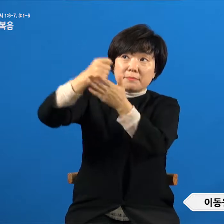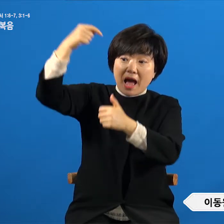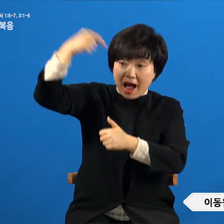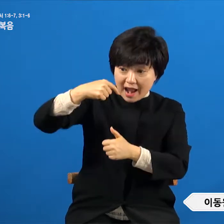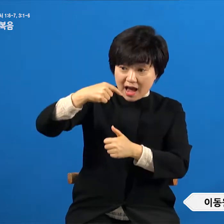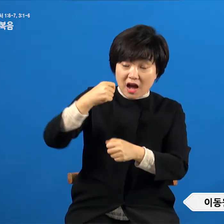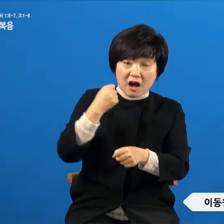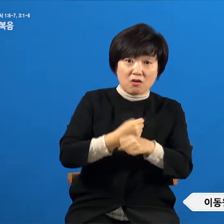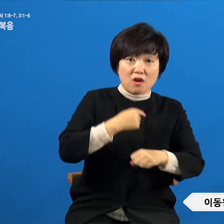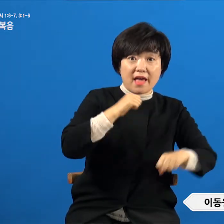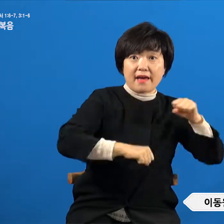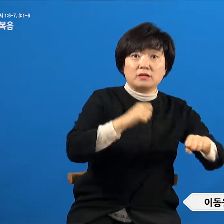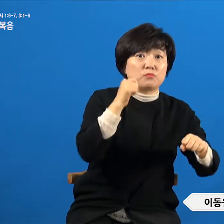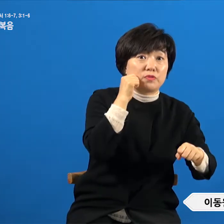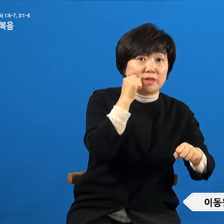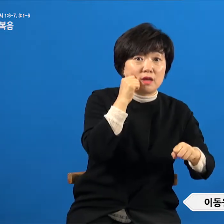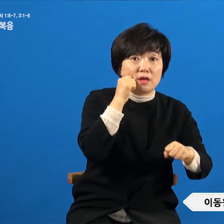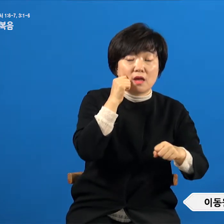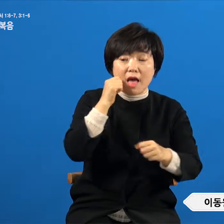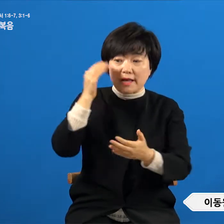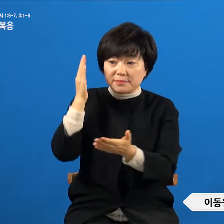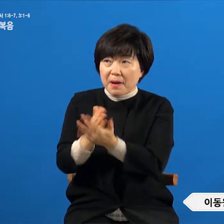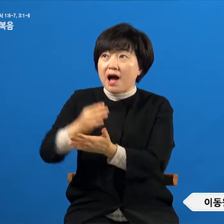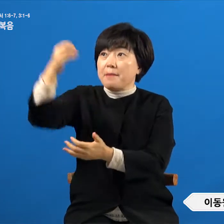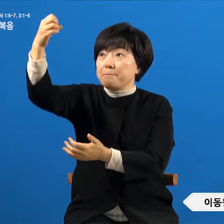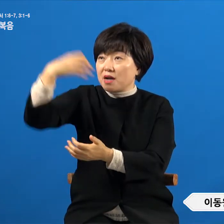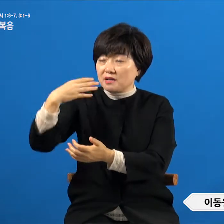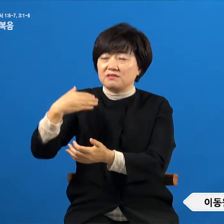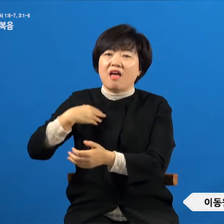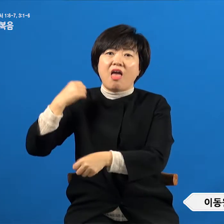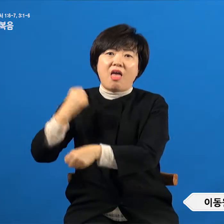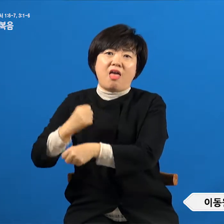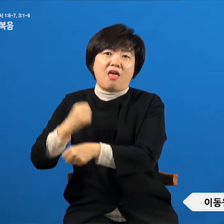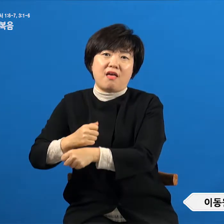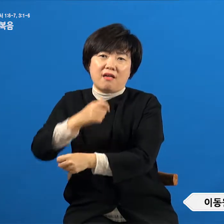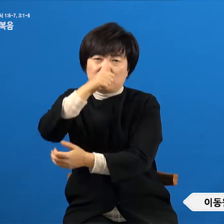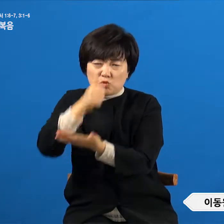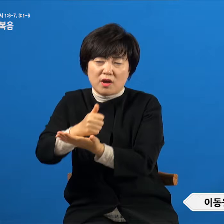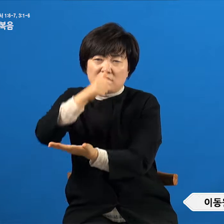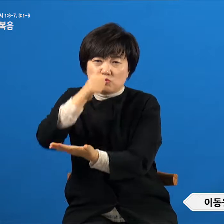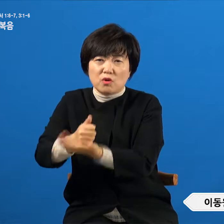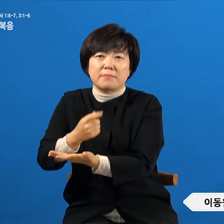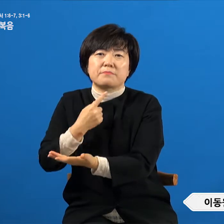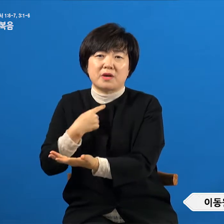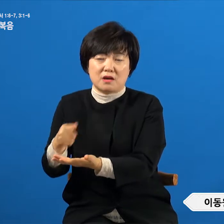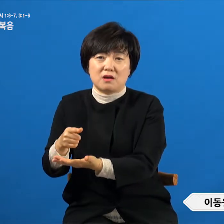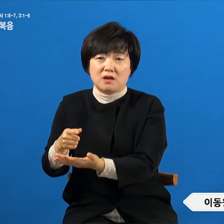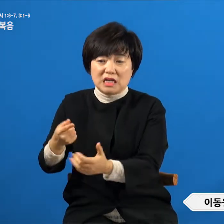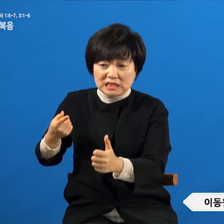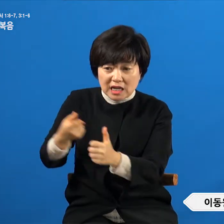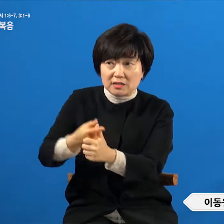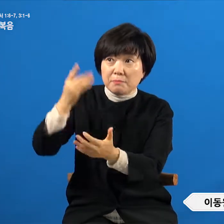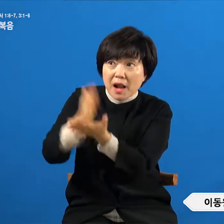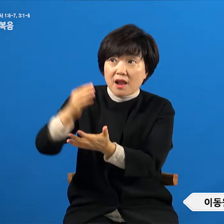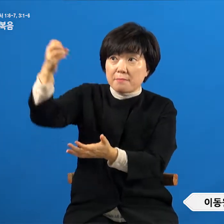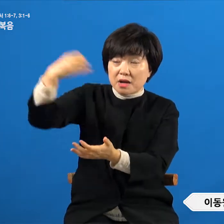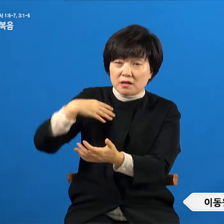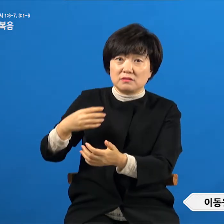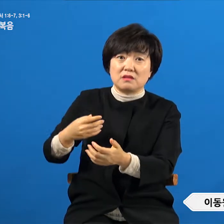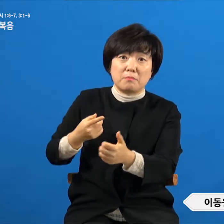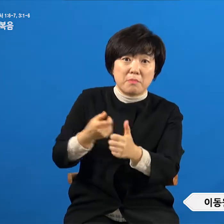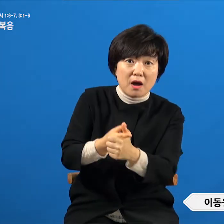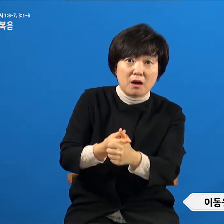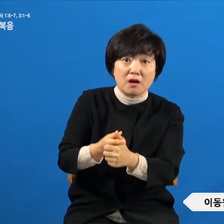것이에요. 하지 말라는 것은 이미 해버렸어요. 살인하지 말라. 살인했단 말이에요. 형제를 미워해도